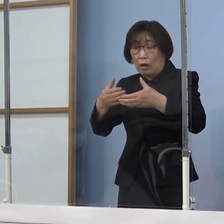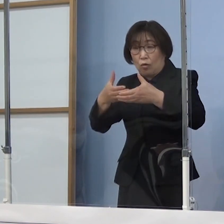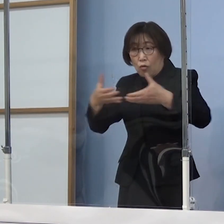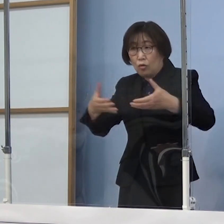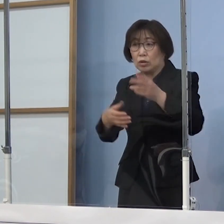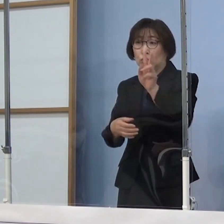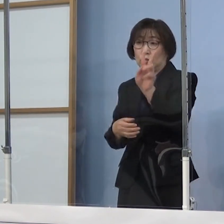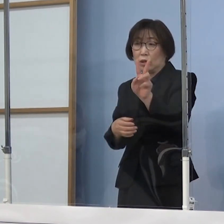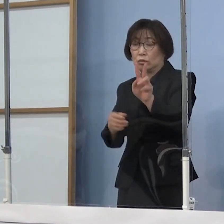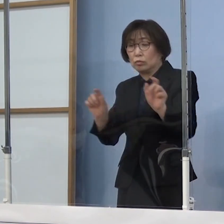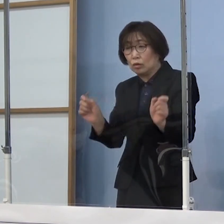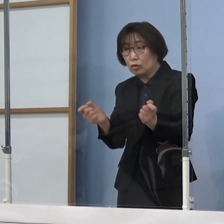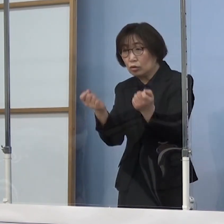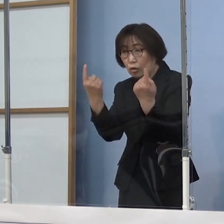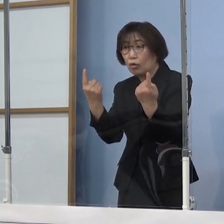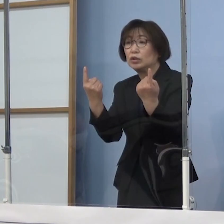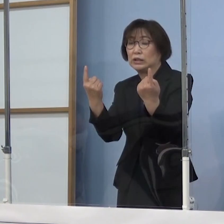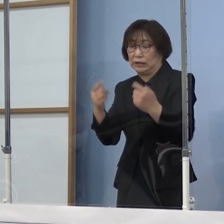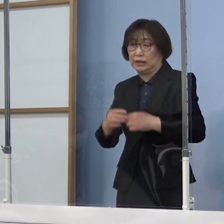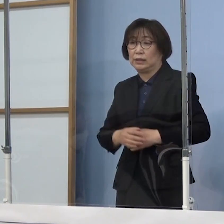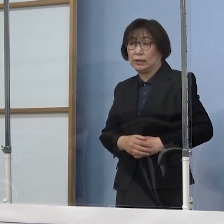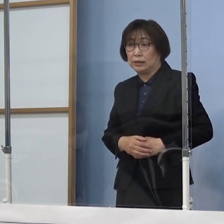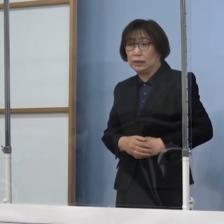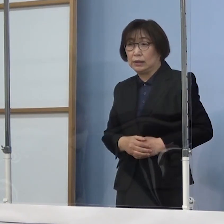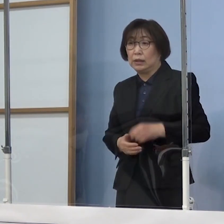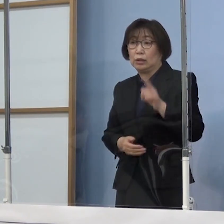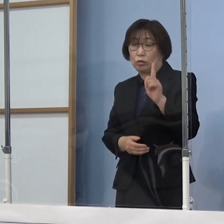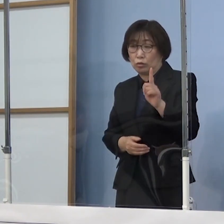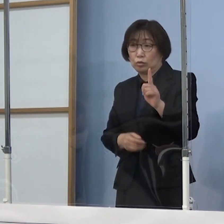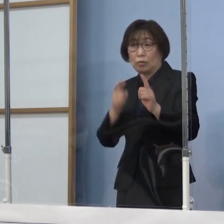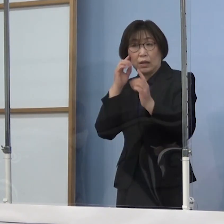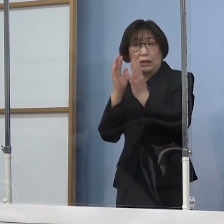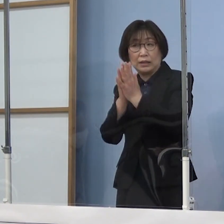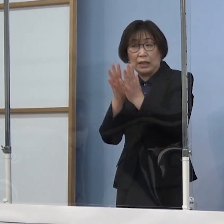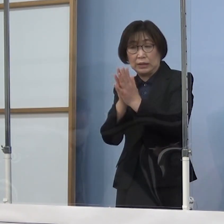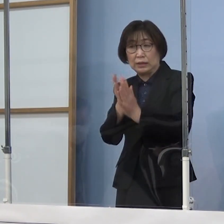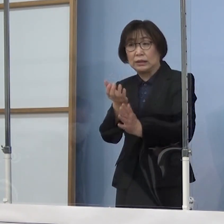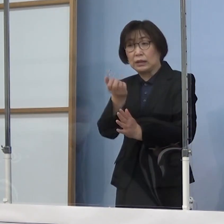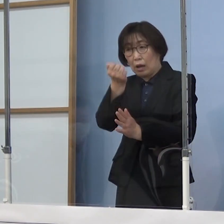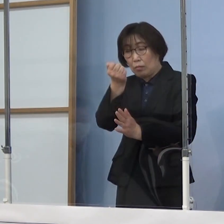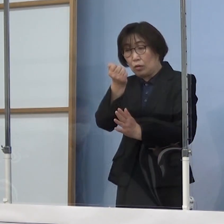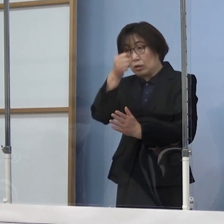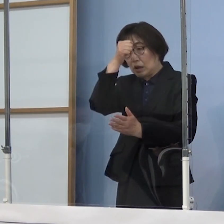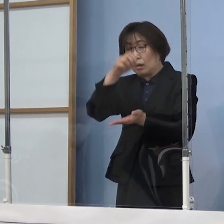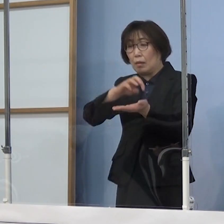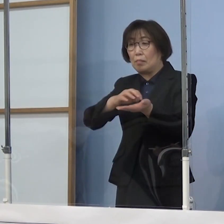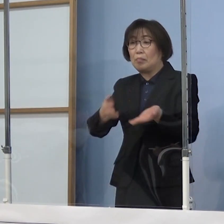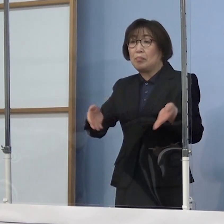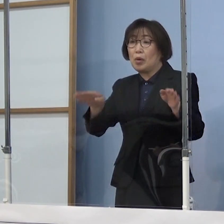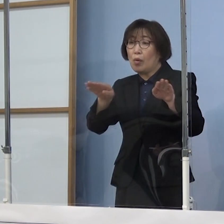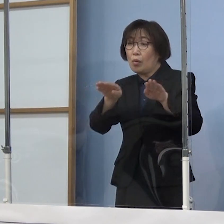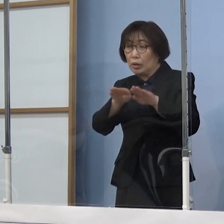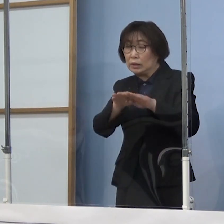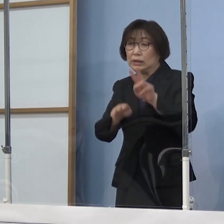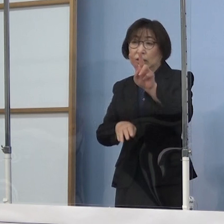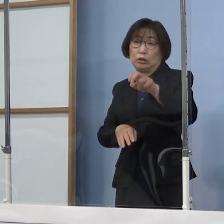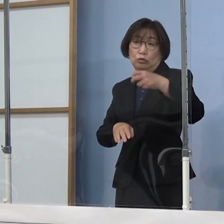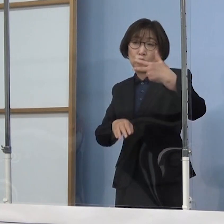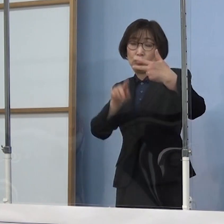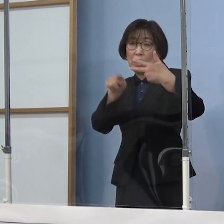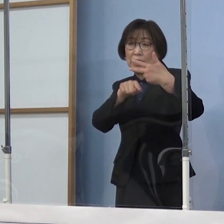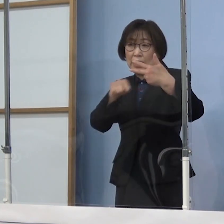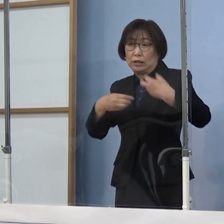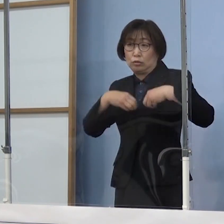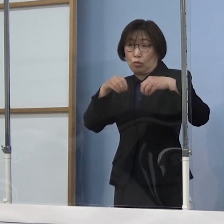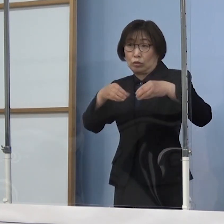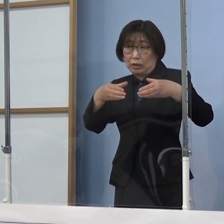に出ると。1つは精神疾患をお持ちの病院でのクラスター、一発で27、